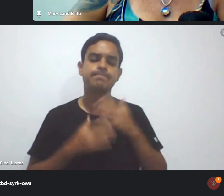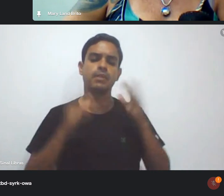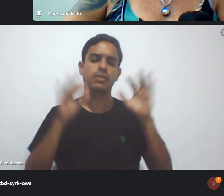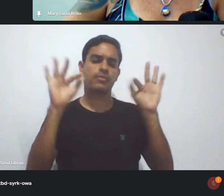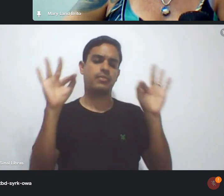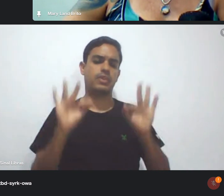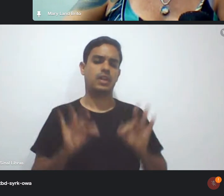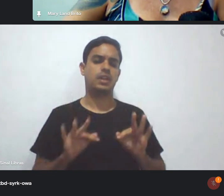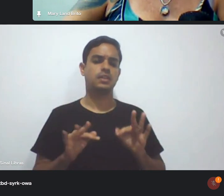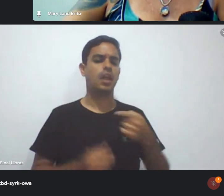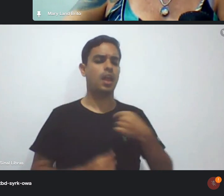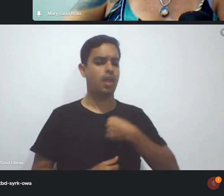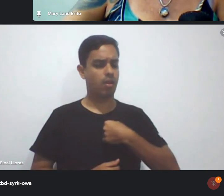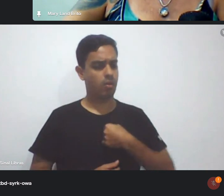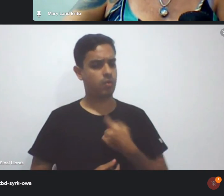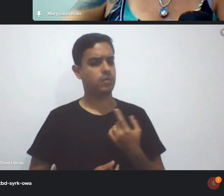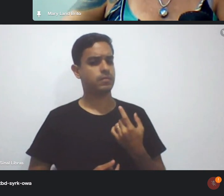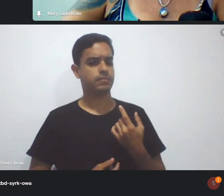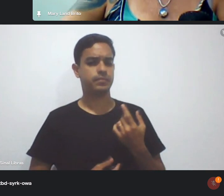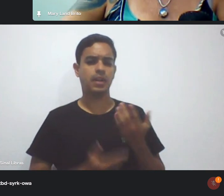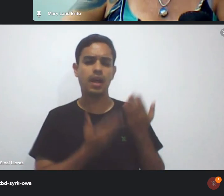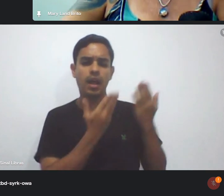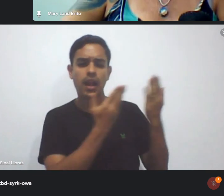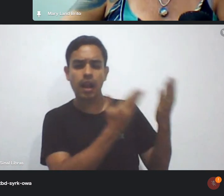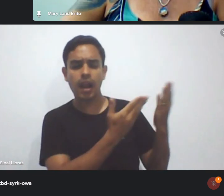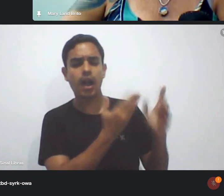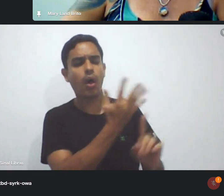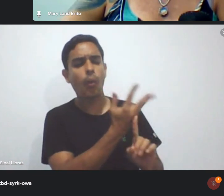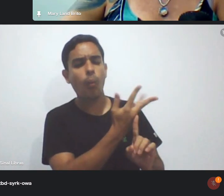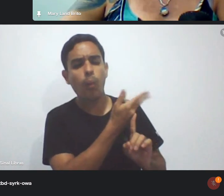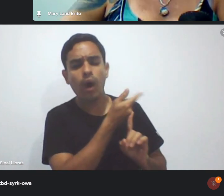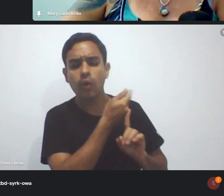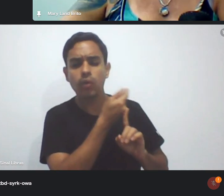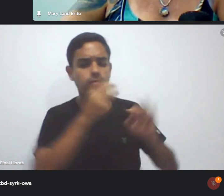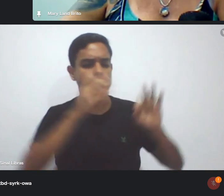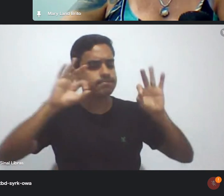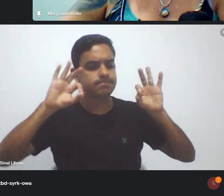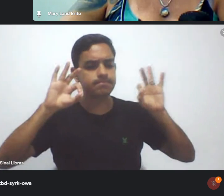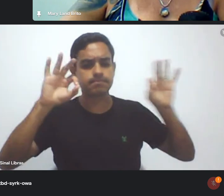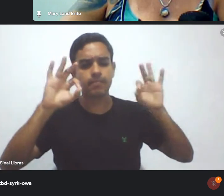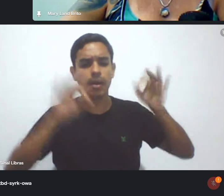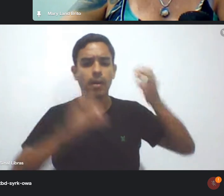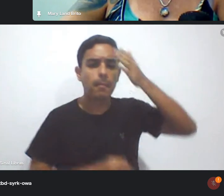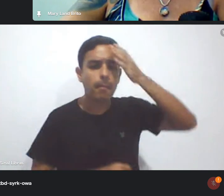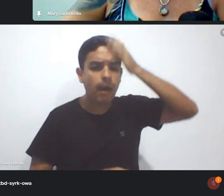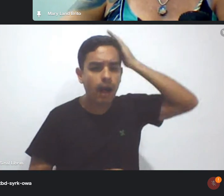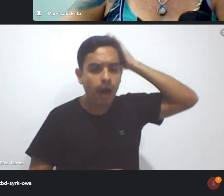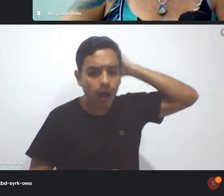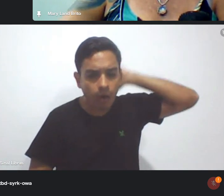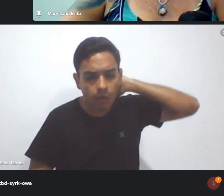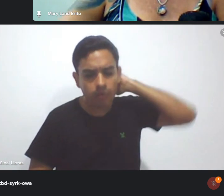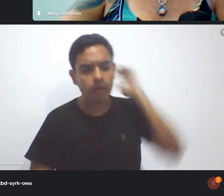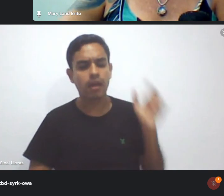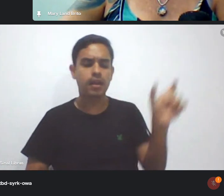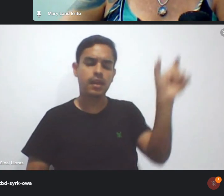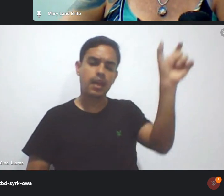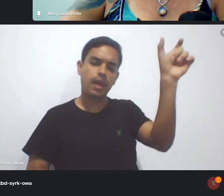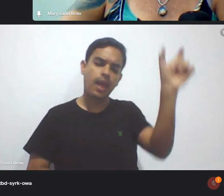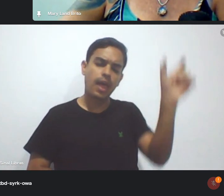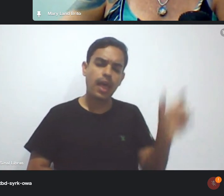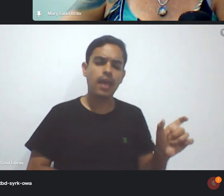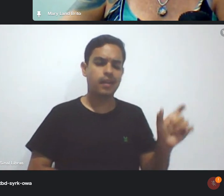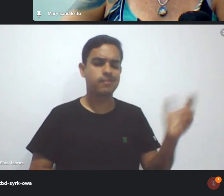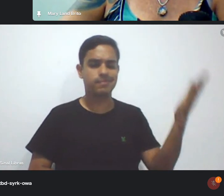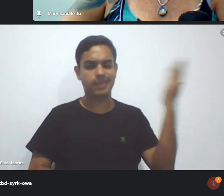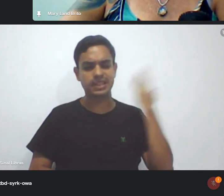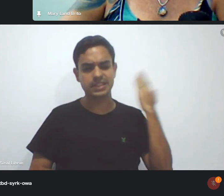em nome de um ator tão talentoso, humorista, Paulo Gustavo, que ele é uma pessoa, foi, né?